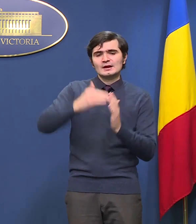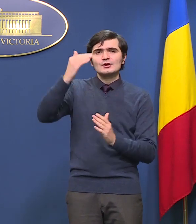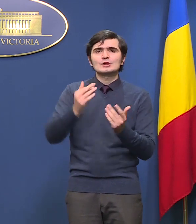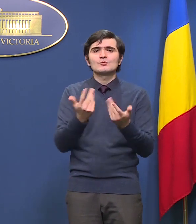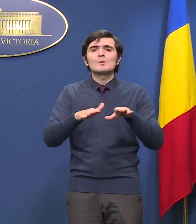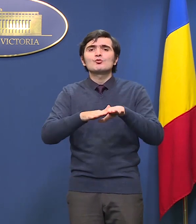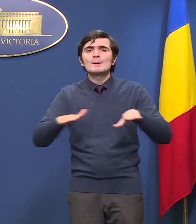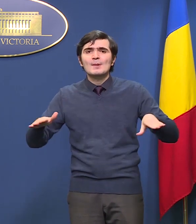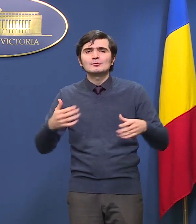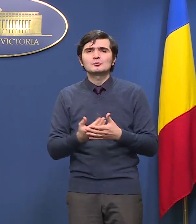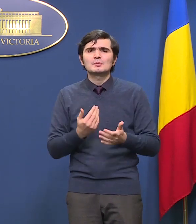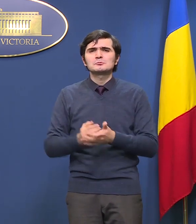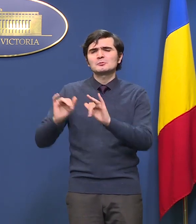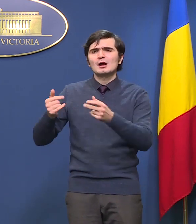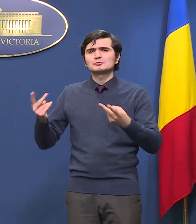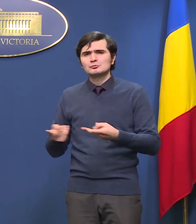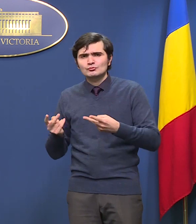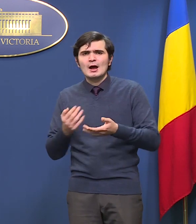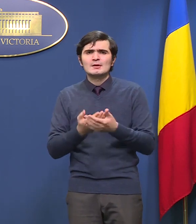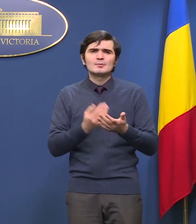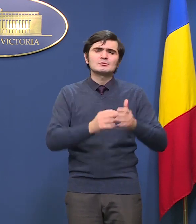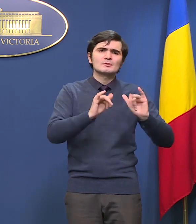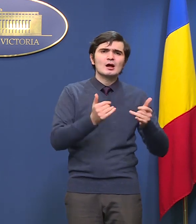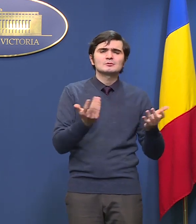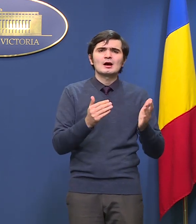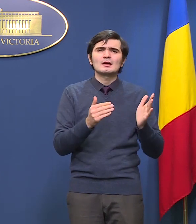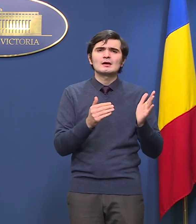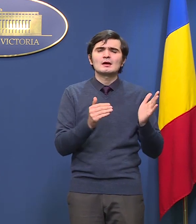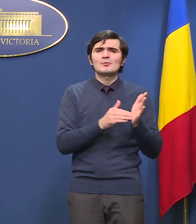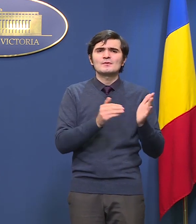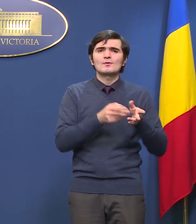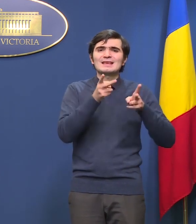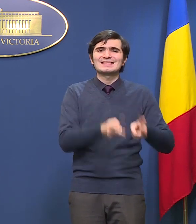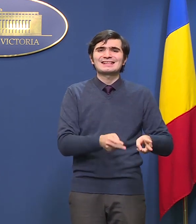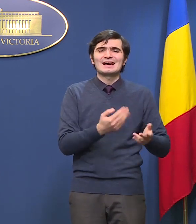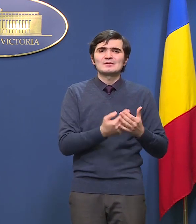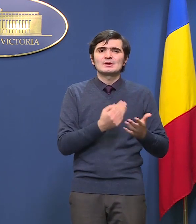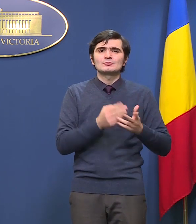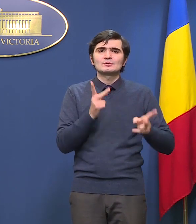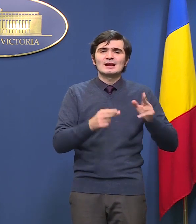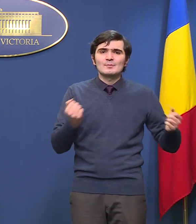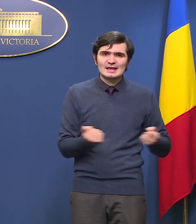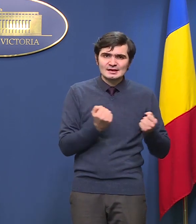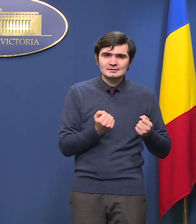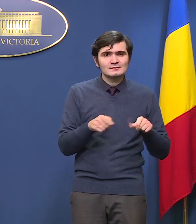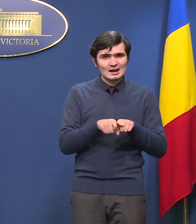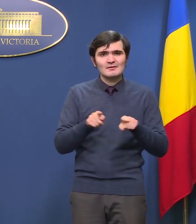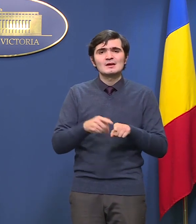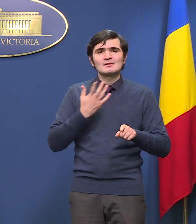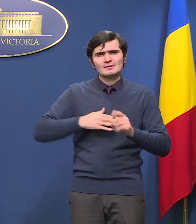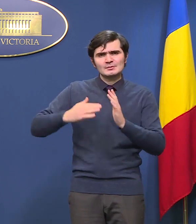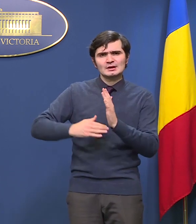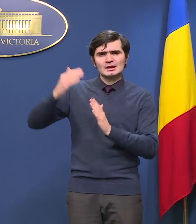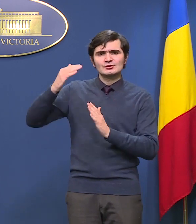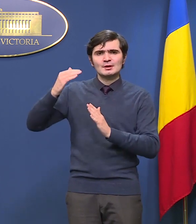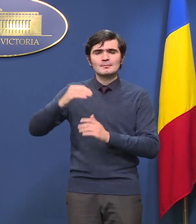pentru cazurile ușoare, medii, și pentru cazurile care necesită internare la terapie intensivă și, de asemenea, creștem capacitatea și